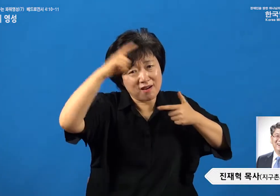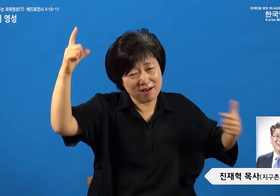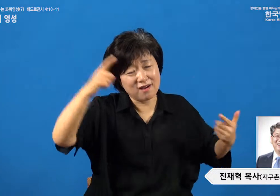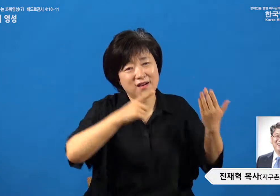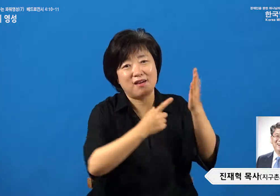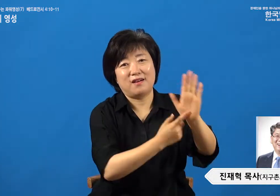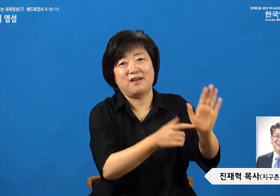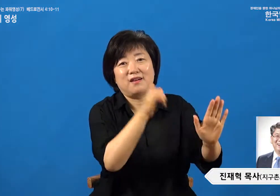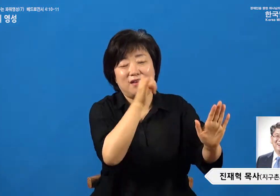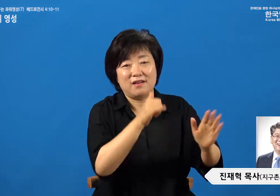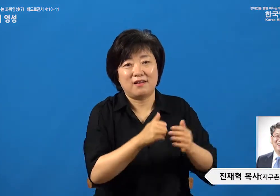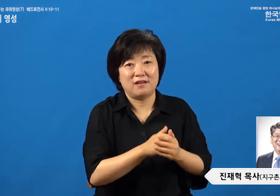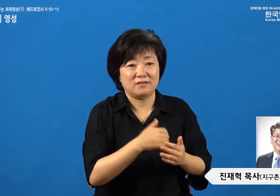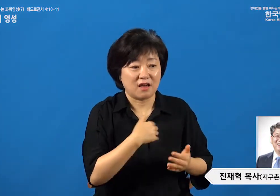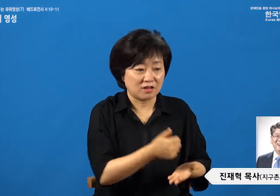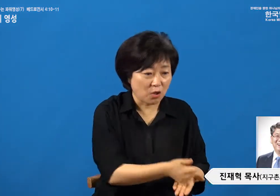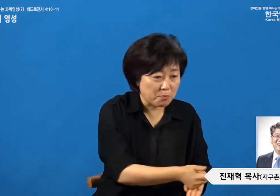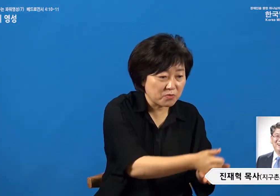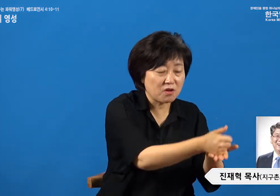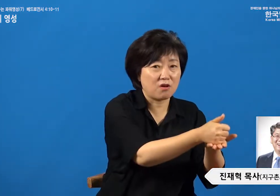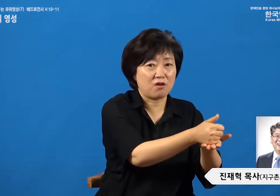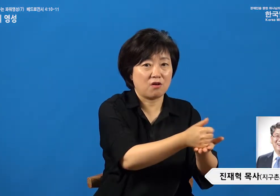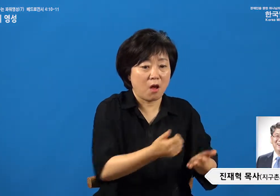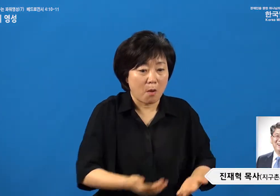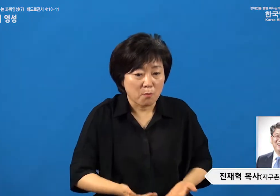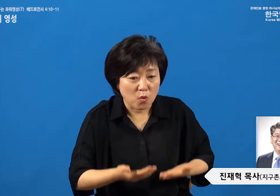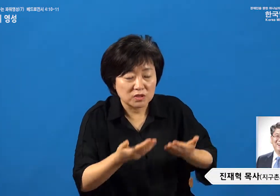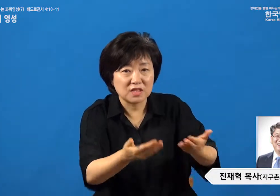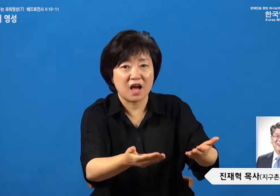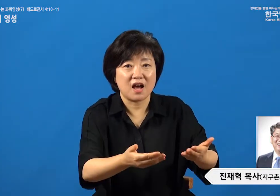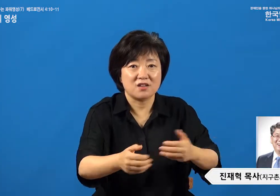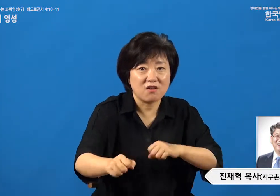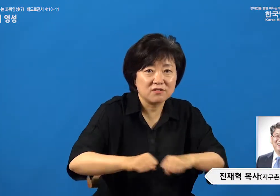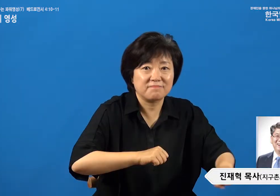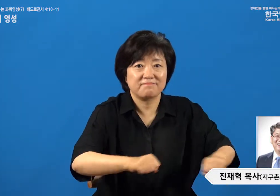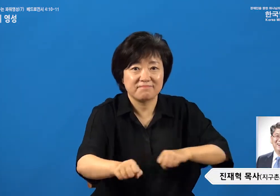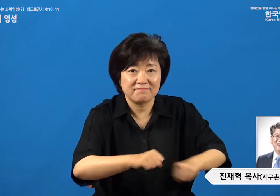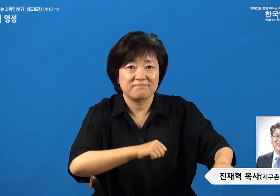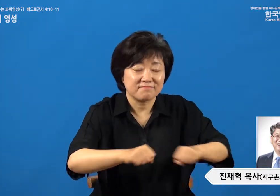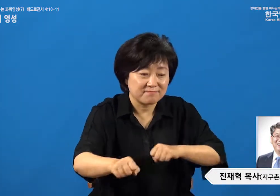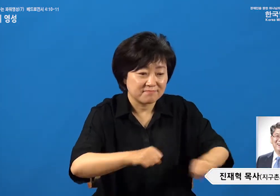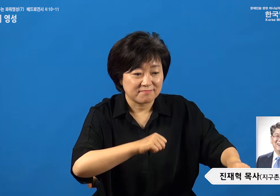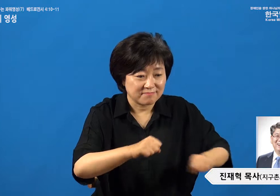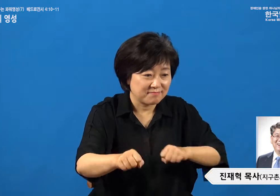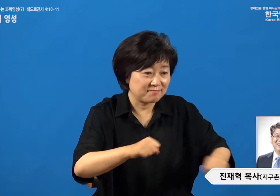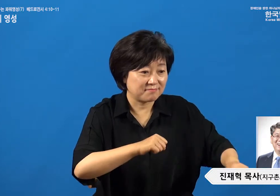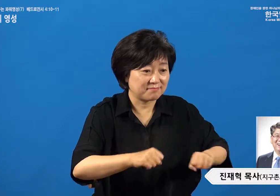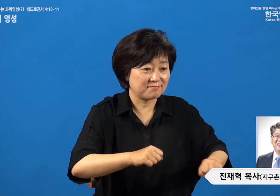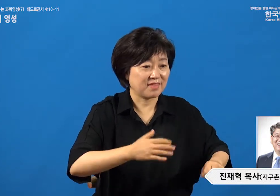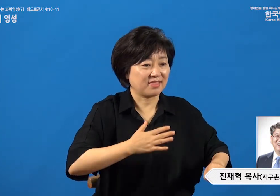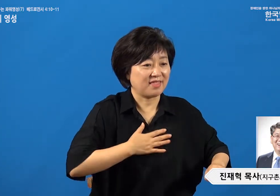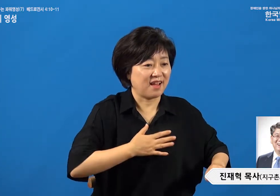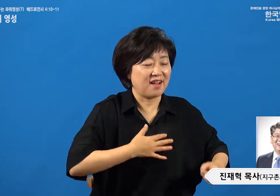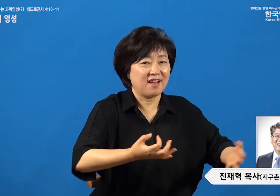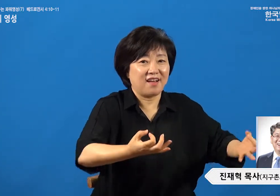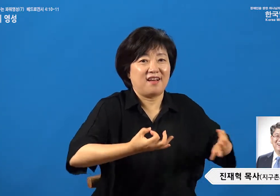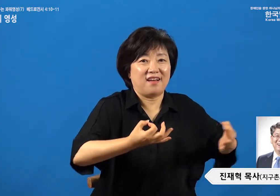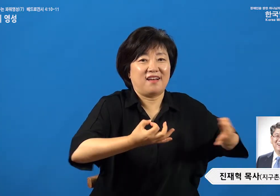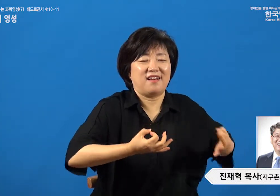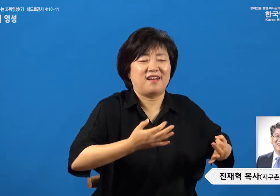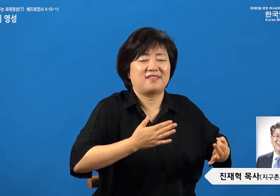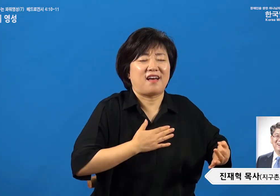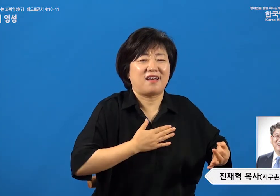있습니까? 우리는 섬긴다고 이야기합니다. 봉사 열심히 합니다. 그런데 그 안에